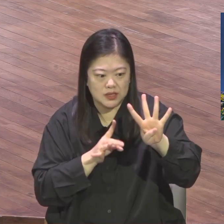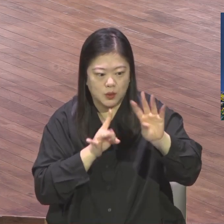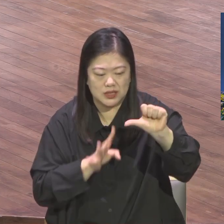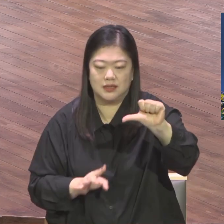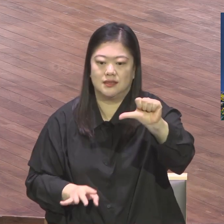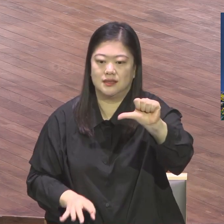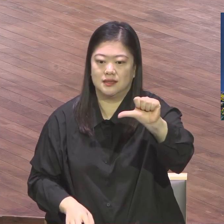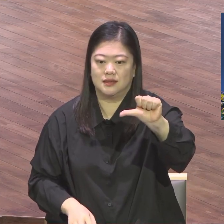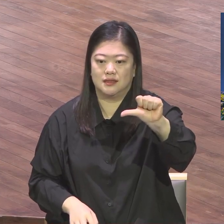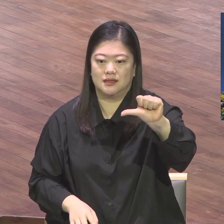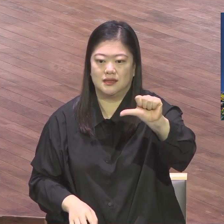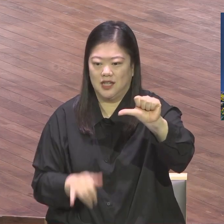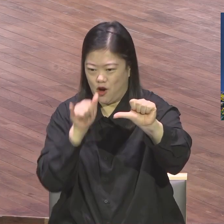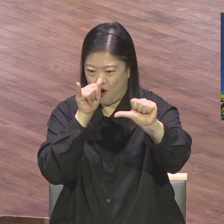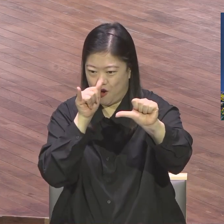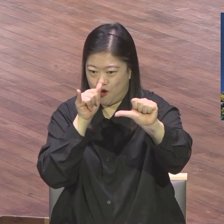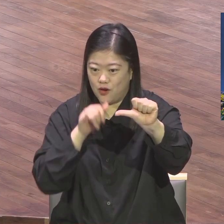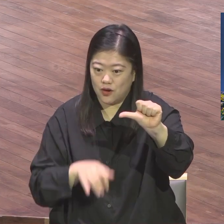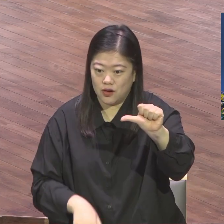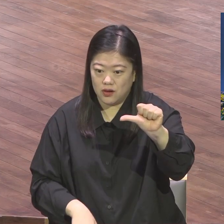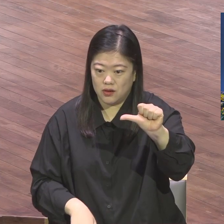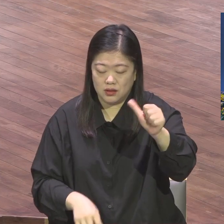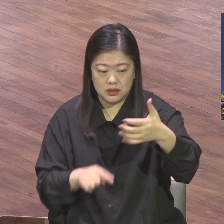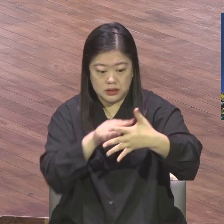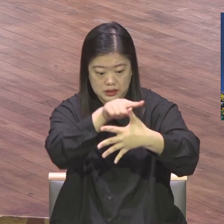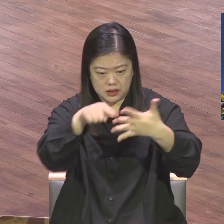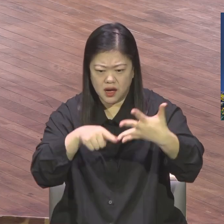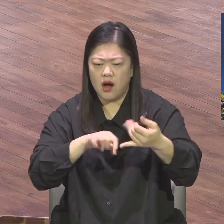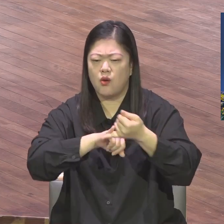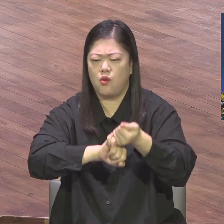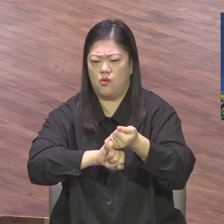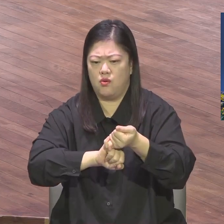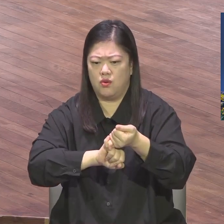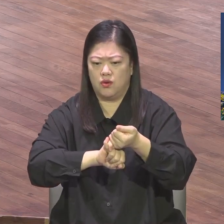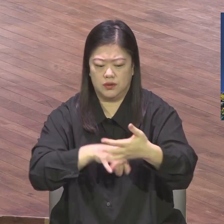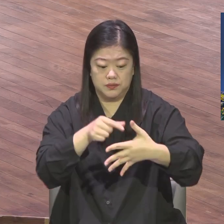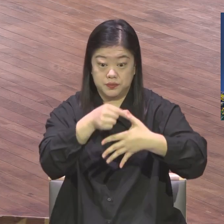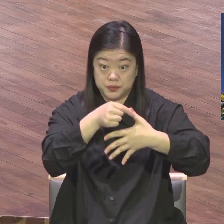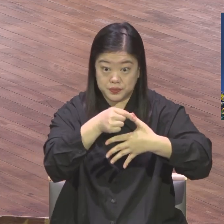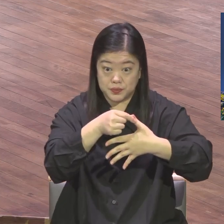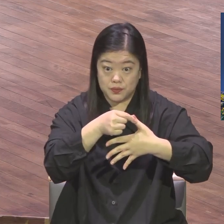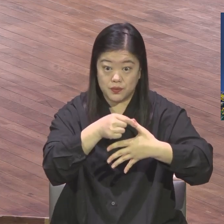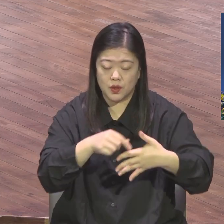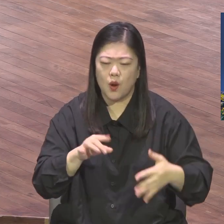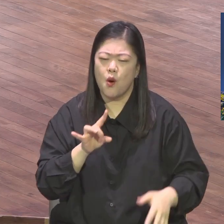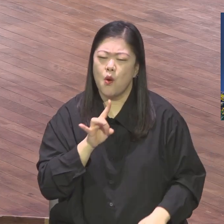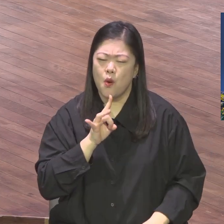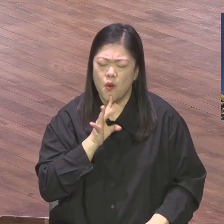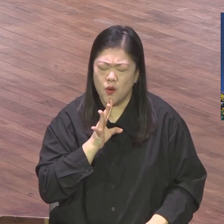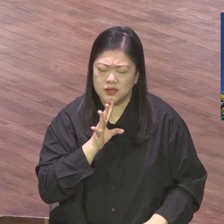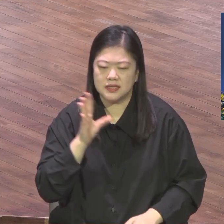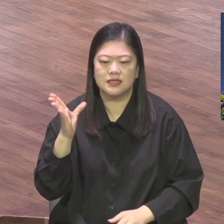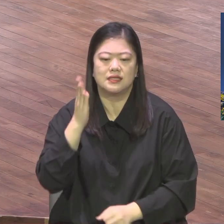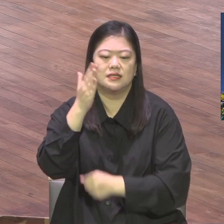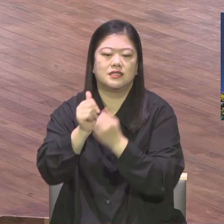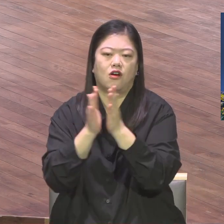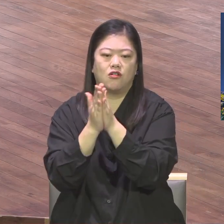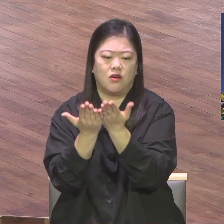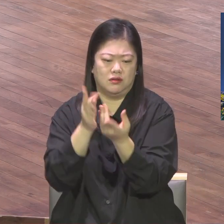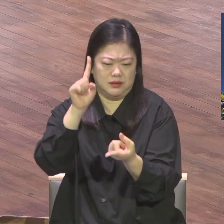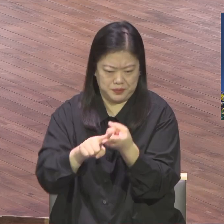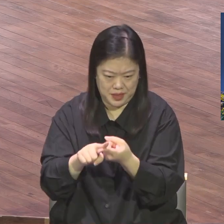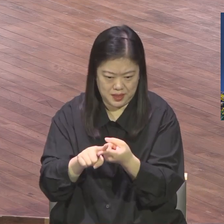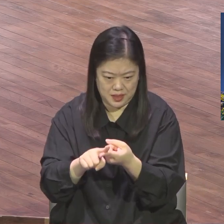가지 이거를 여러분이 꼭 가지고 있어야 돼요. 그게 뭐예요? 솔라 스크립처라, 오직 성경,